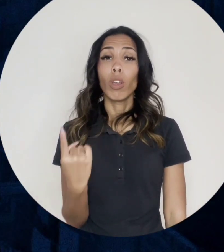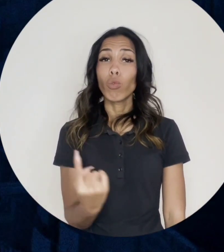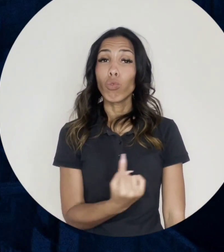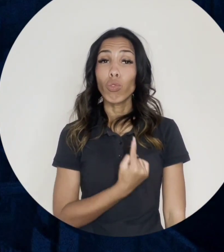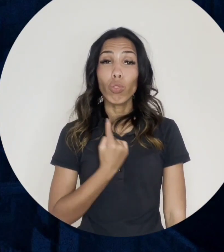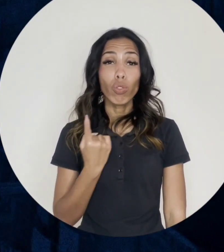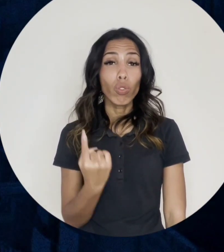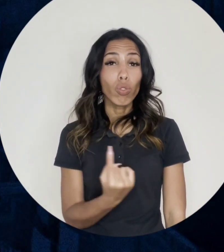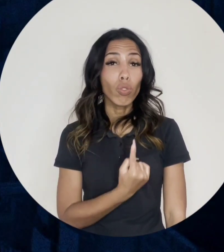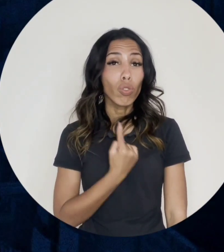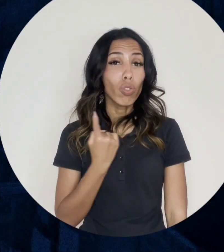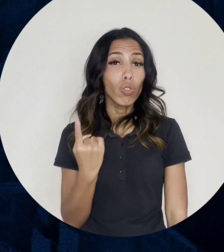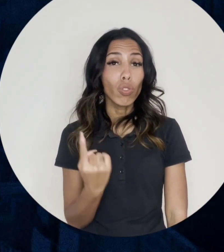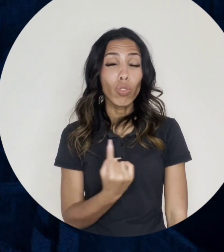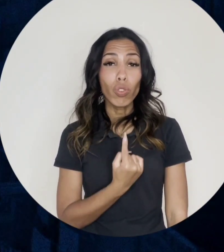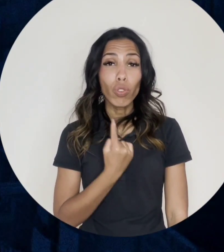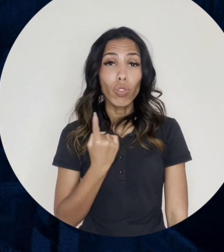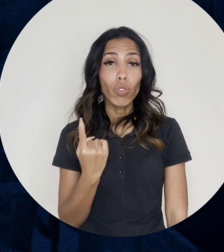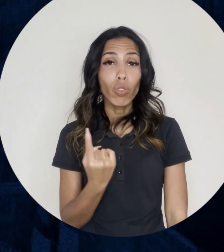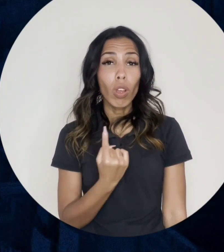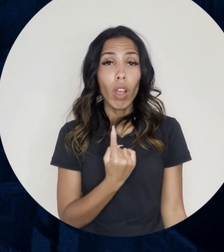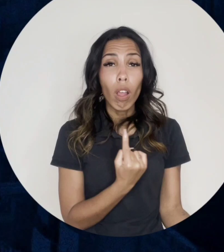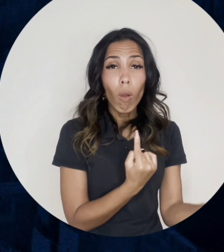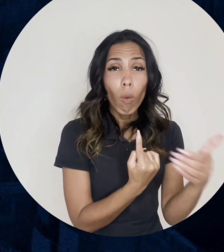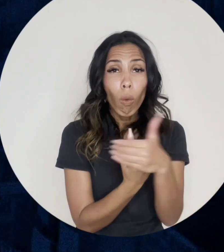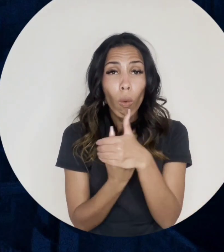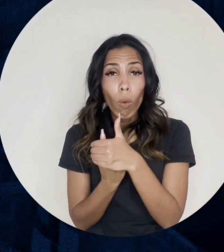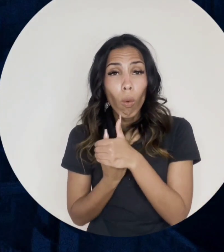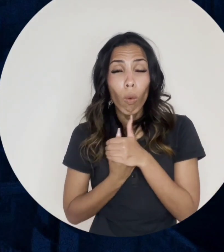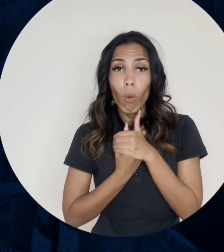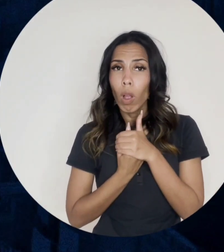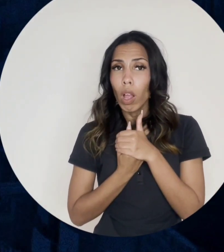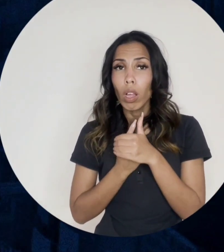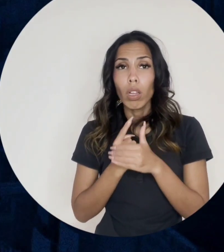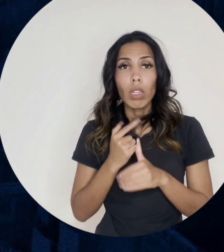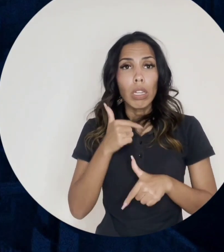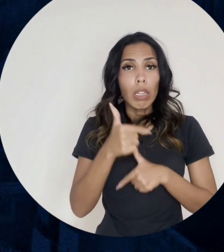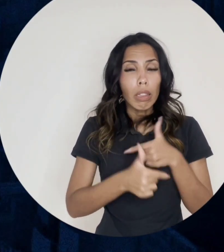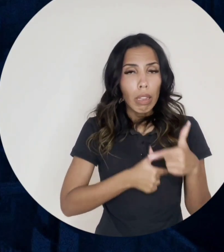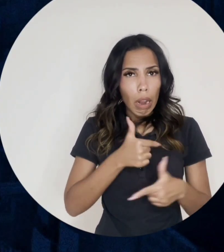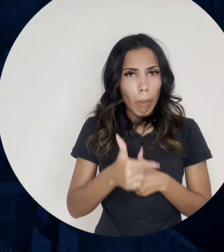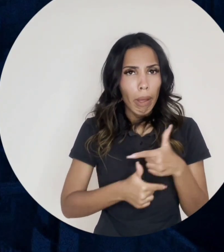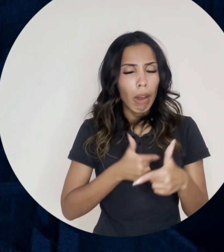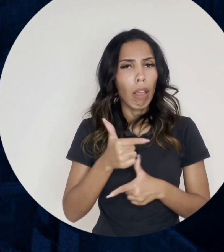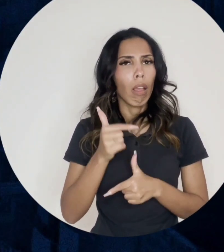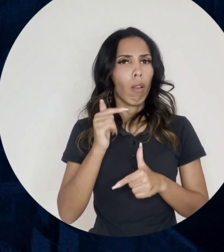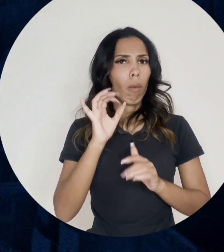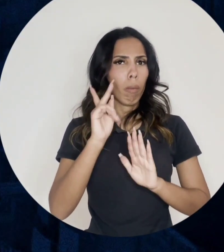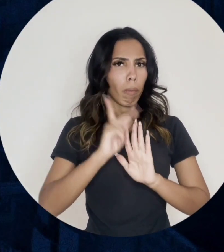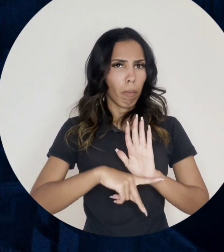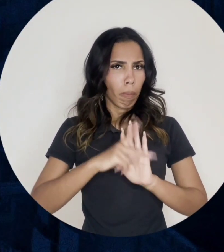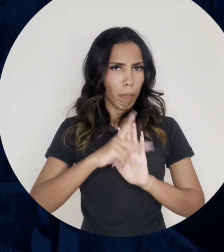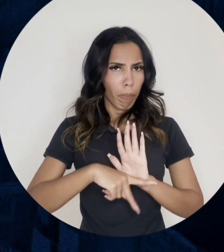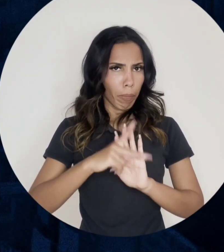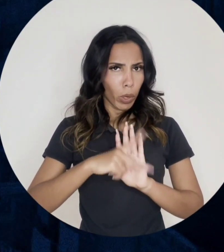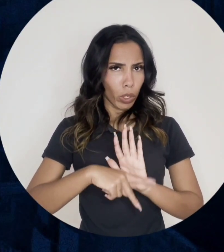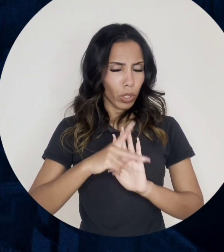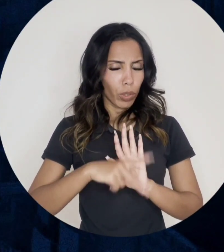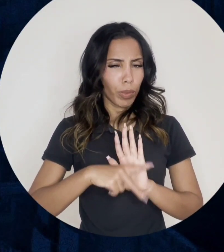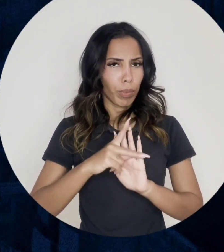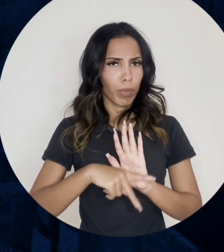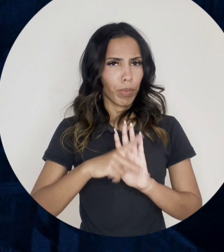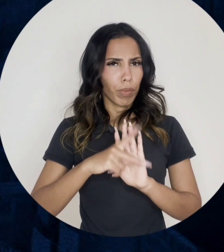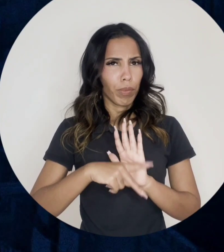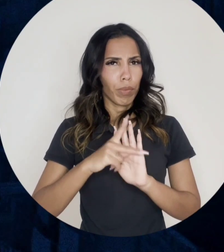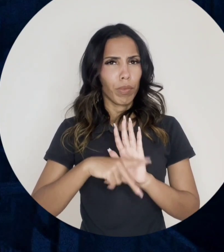sozinha, escondi de alguma forma a tuberculose, trabalhei no projeto, num desses projetos